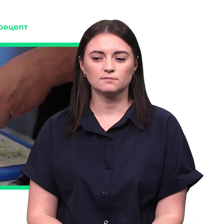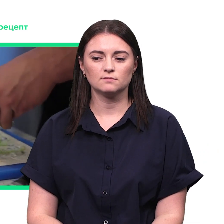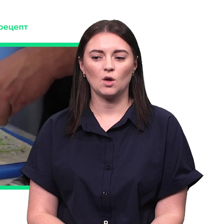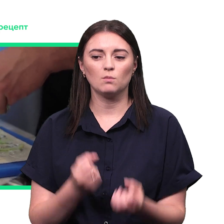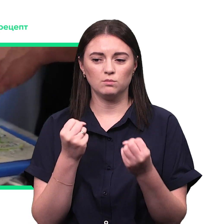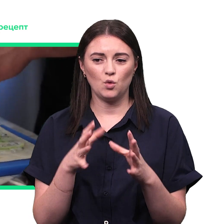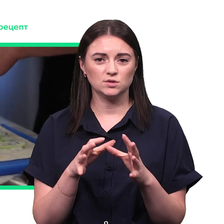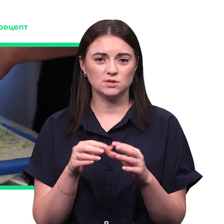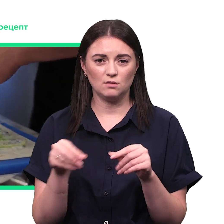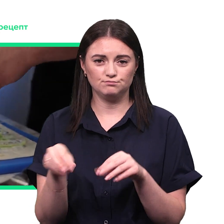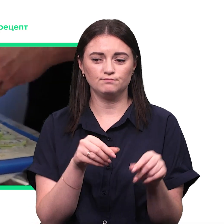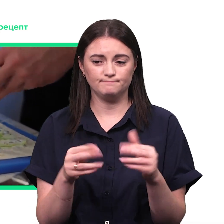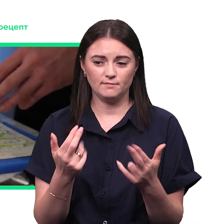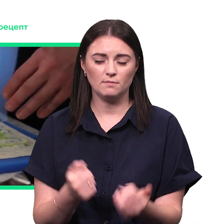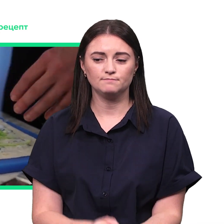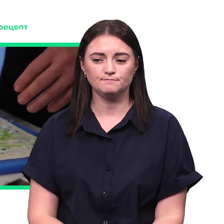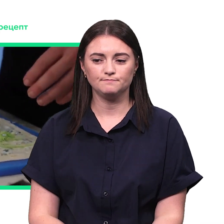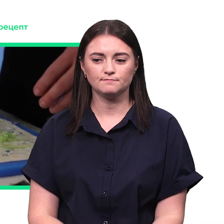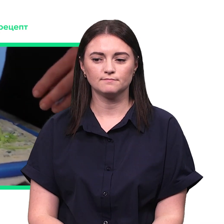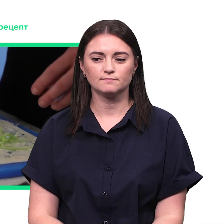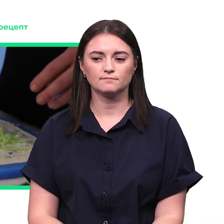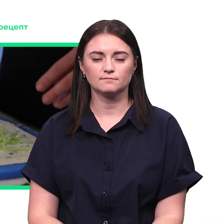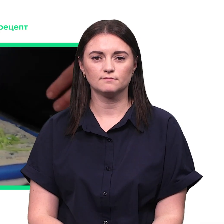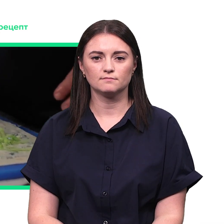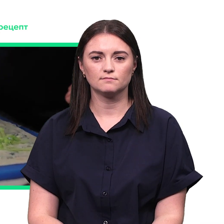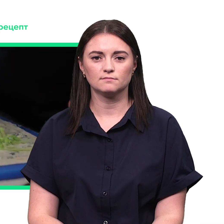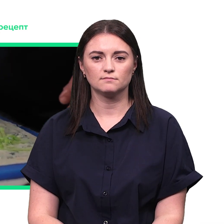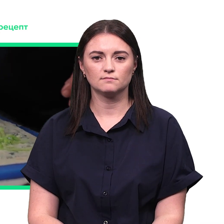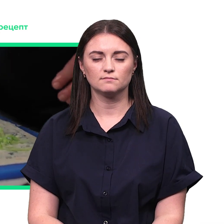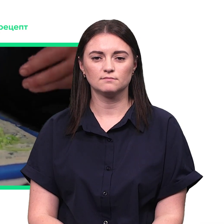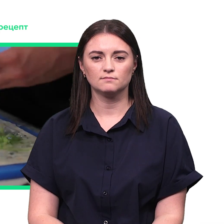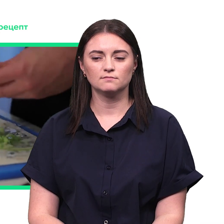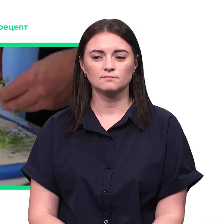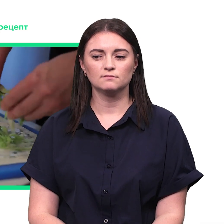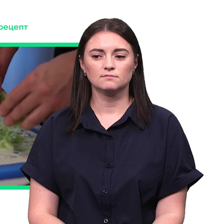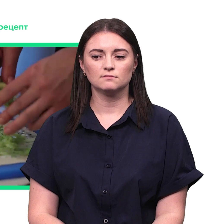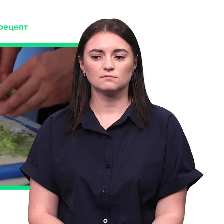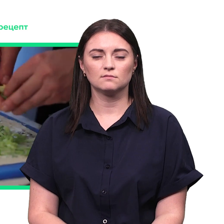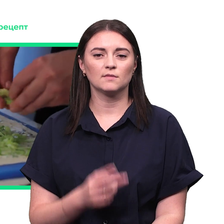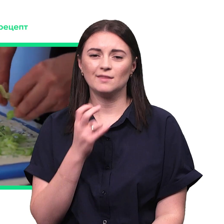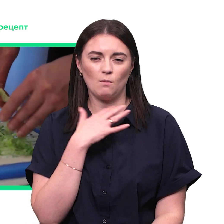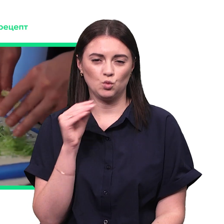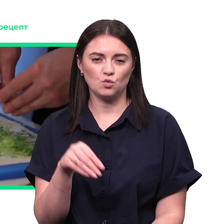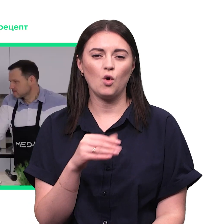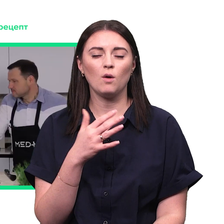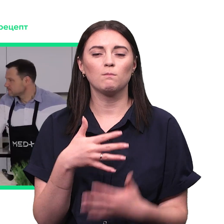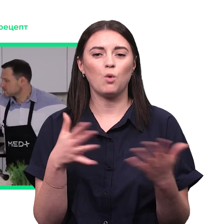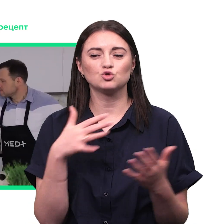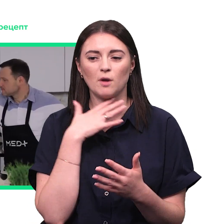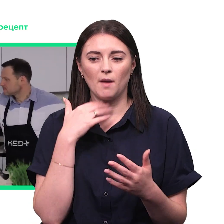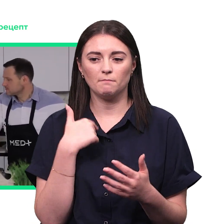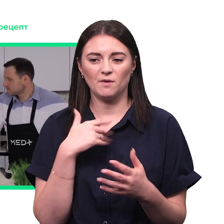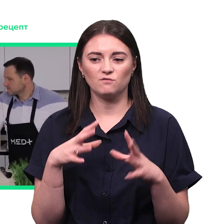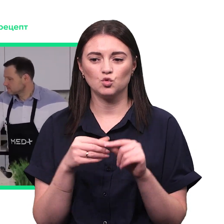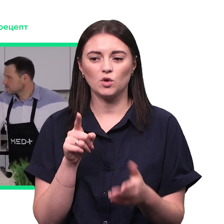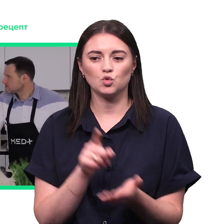Просто кучку? Да. Ну, лучше мыть немного, не побольше мяса положим. Больше мяса. Но мы ведь в итоге